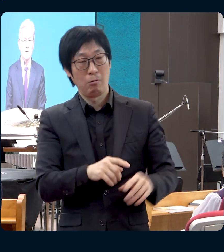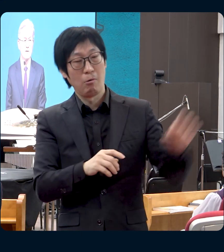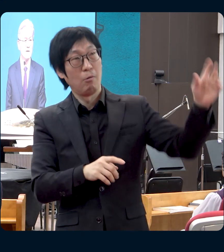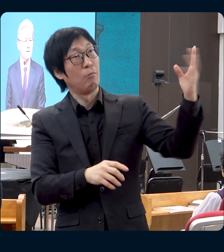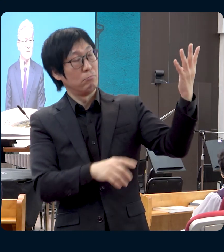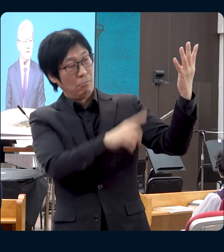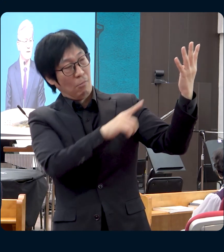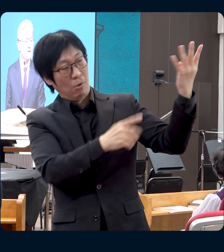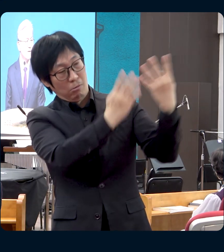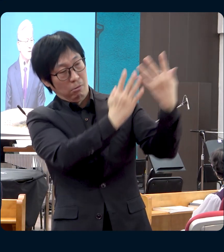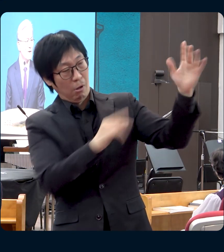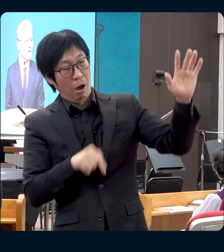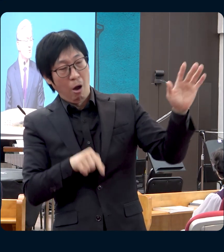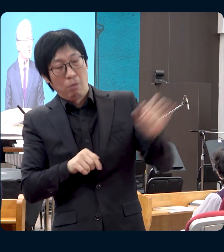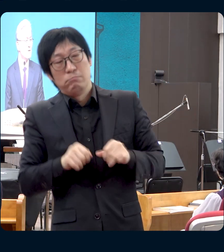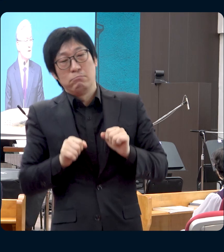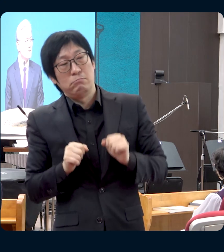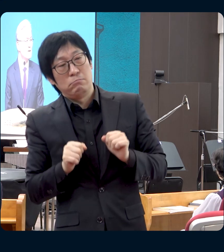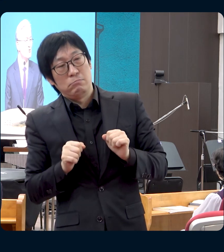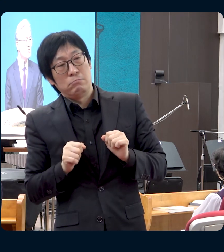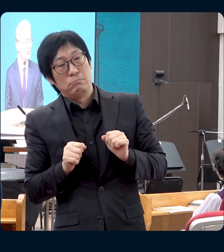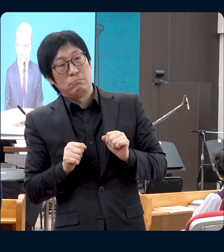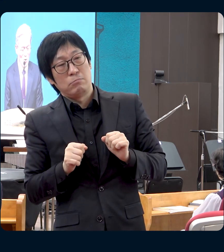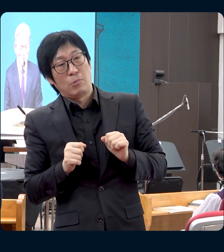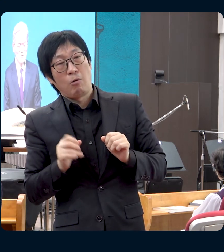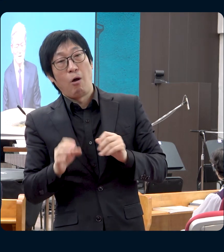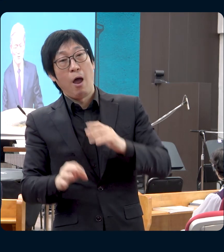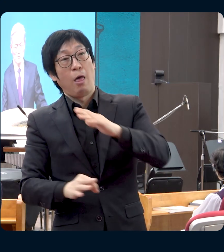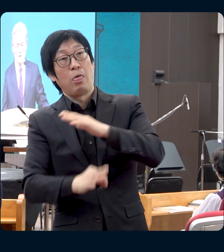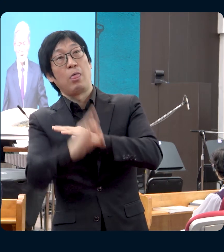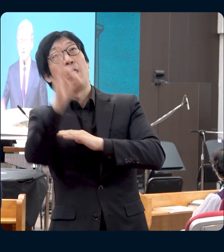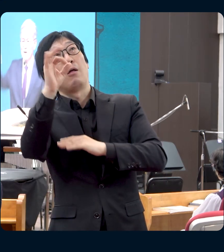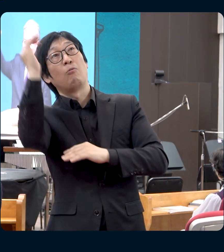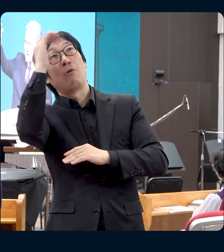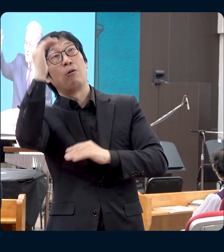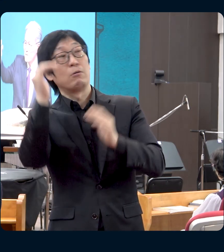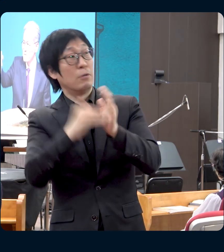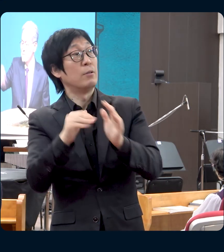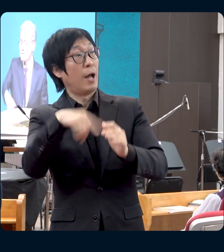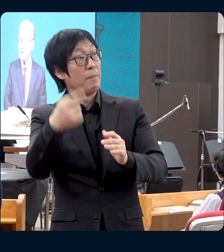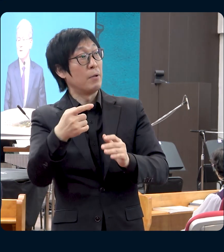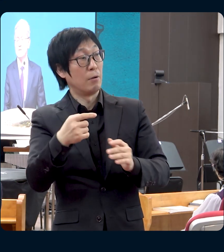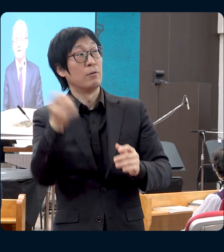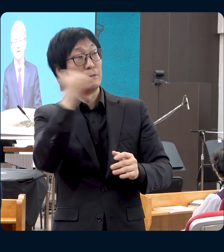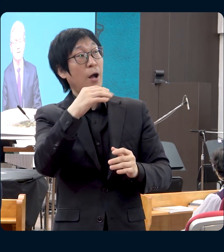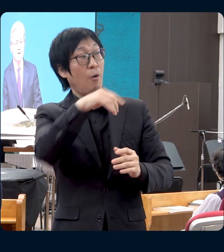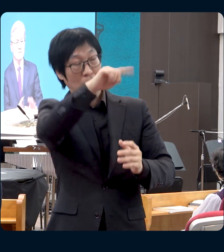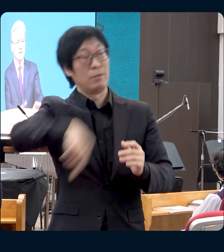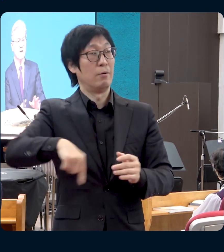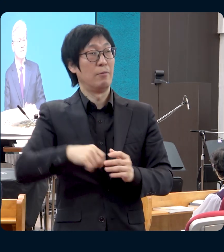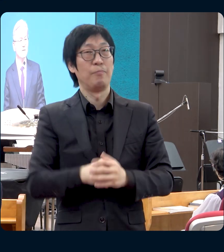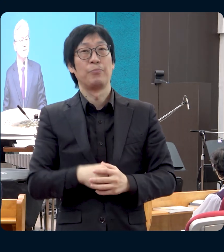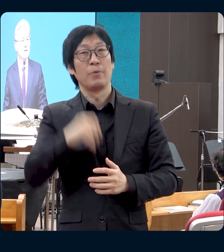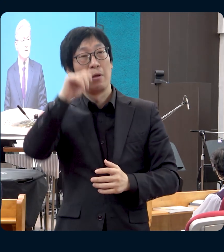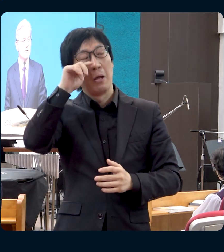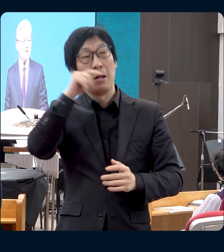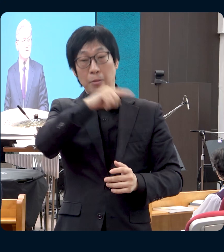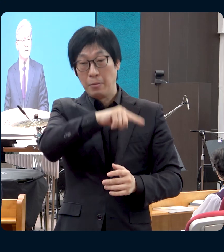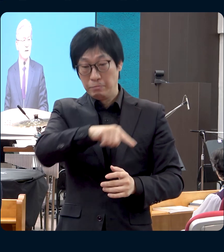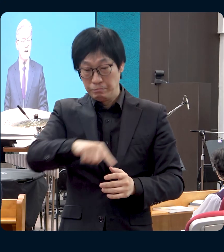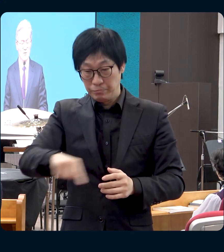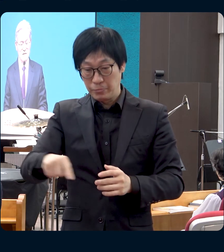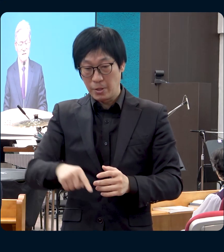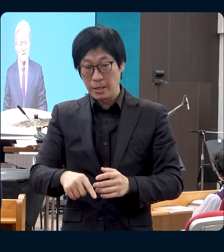가지고 그래가지고 일출을 보고 그리고는 이제 내려왔어요. 내려왔는데 밑에 그